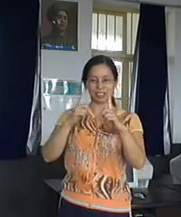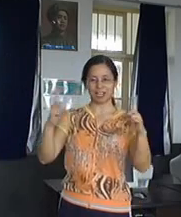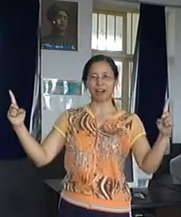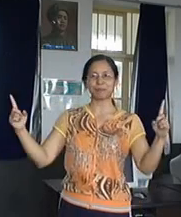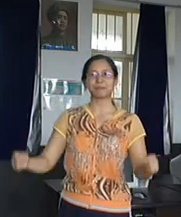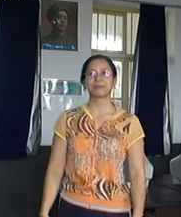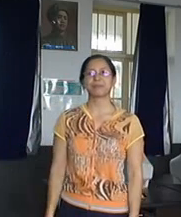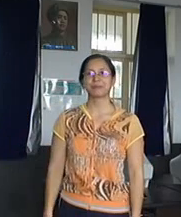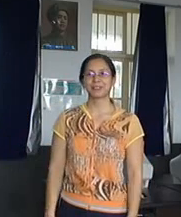日子那么长，